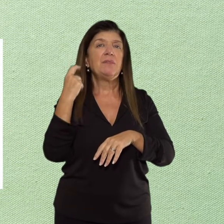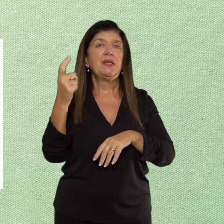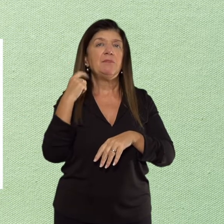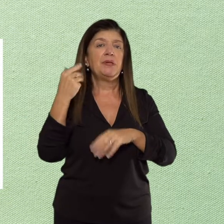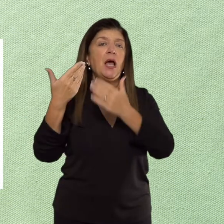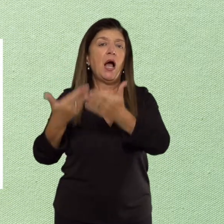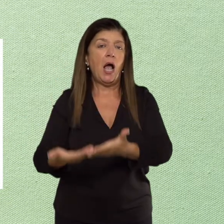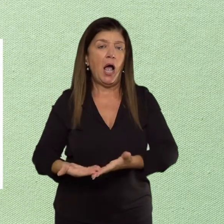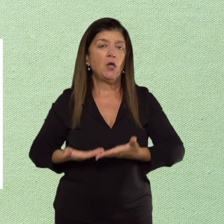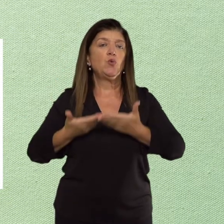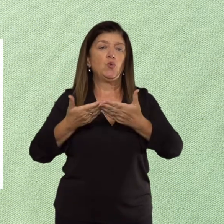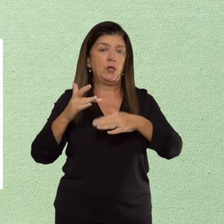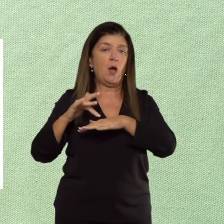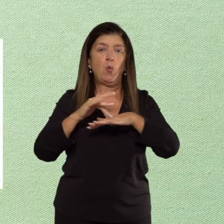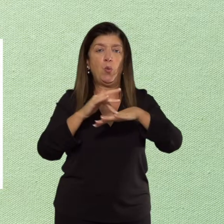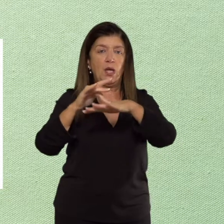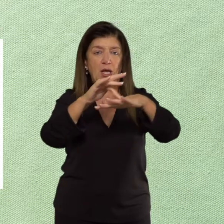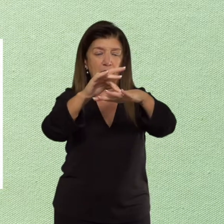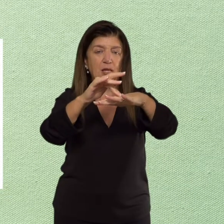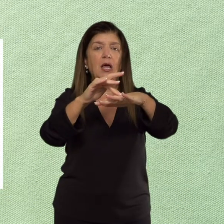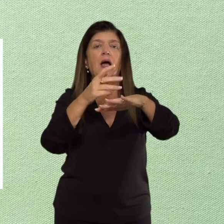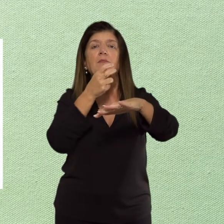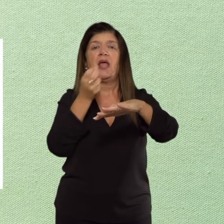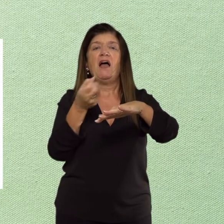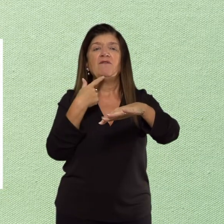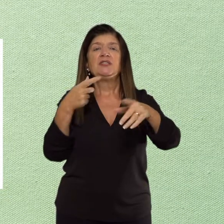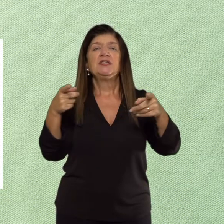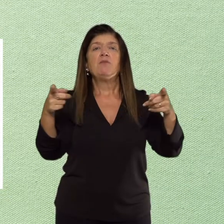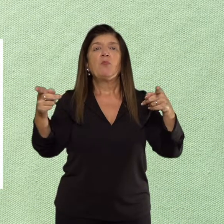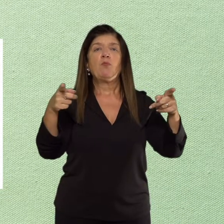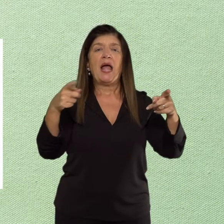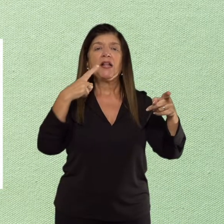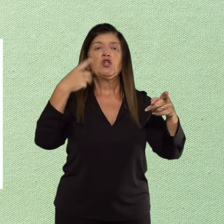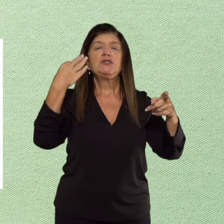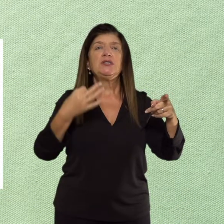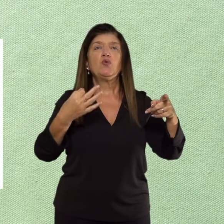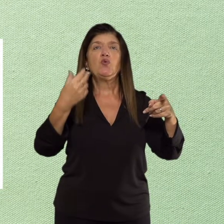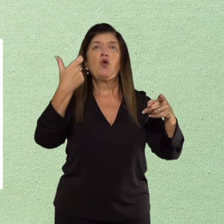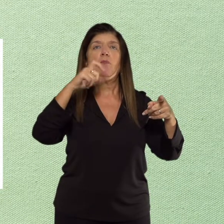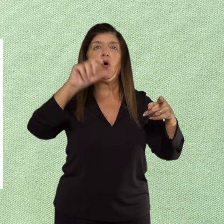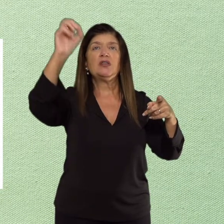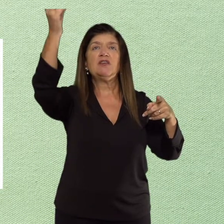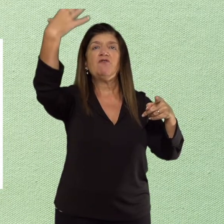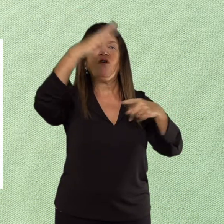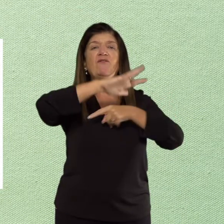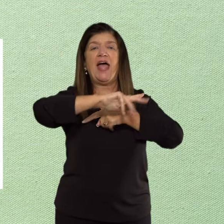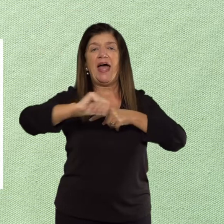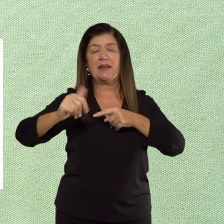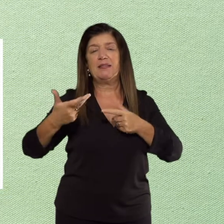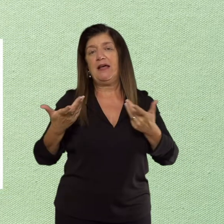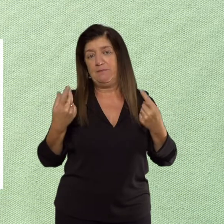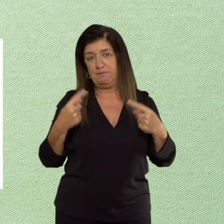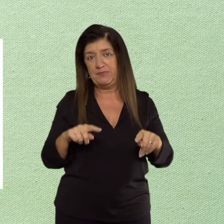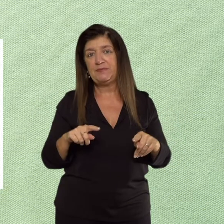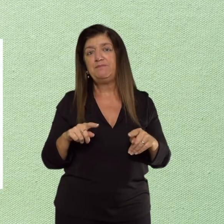e gli indica che quella fase è fase sicura perché è una fase del verde, quindi di possibilità di poter accedere.